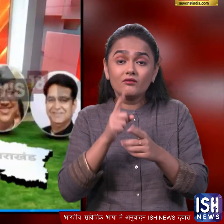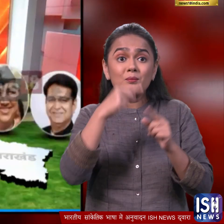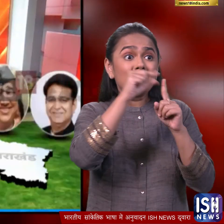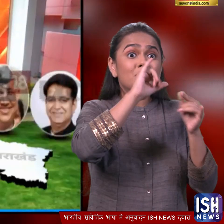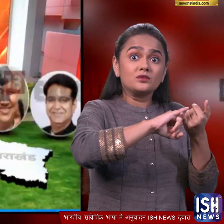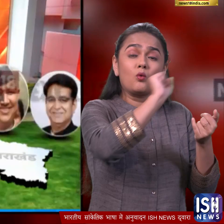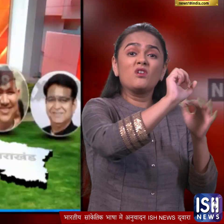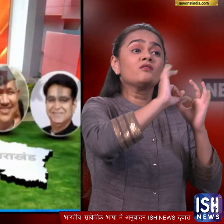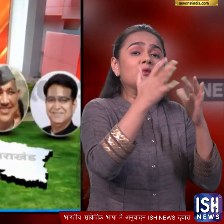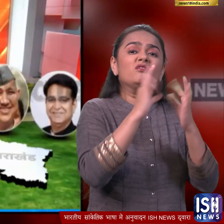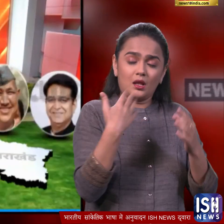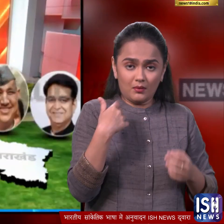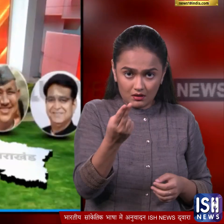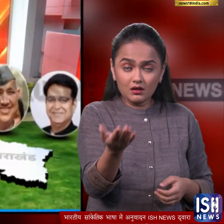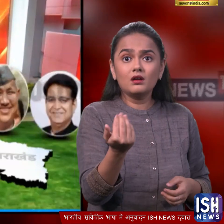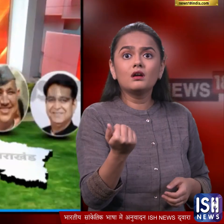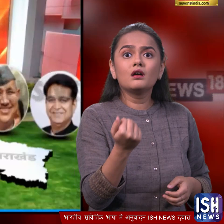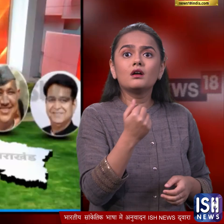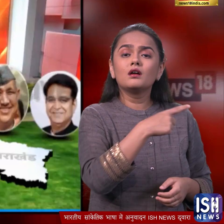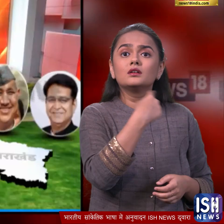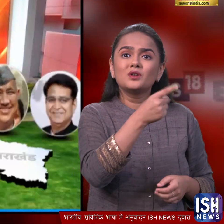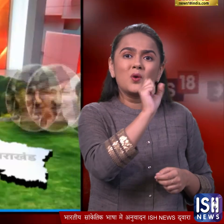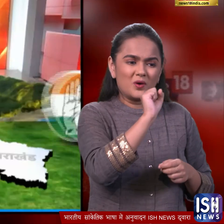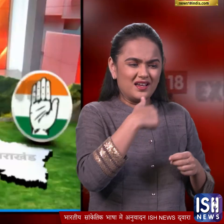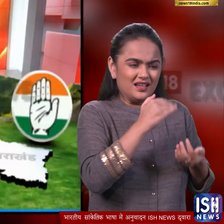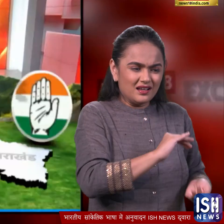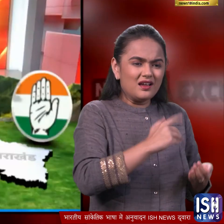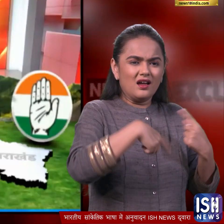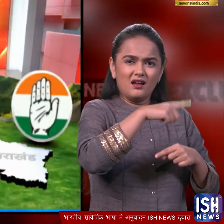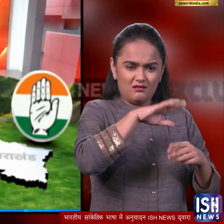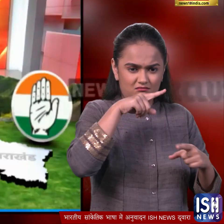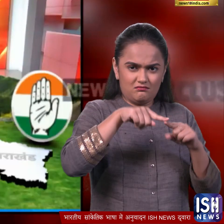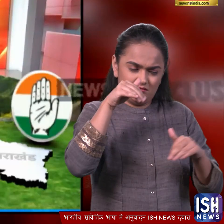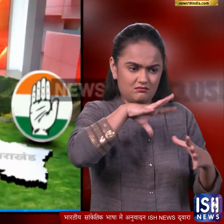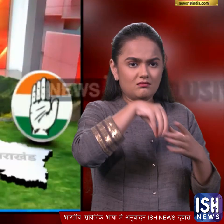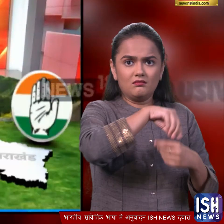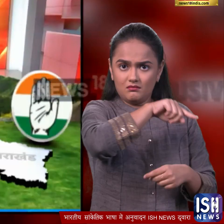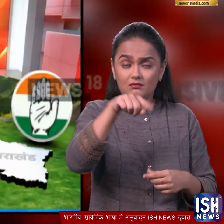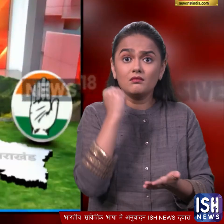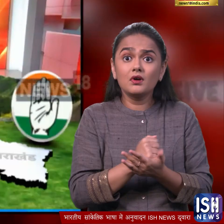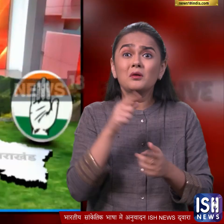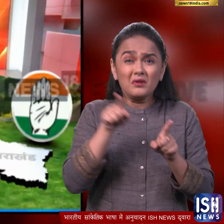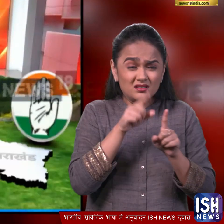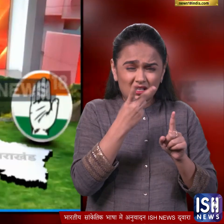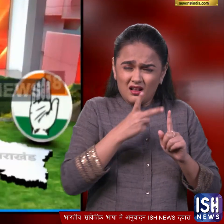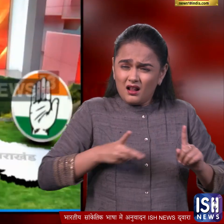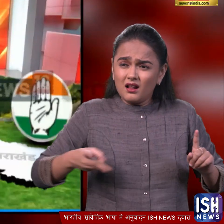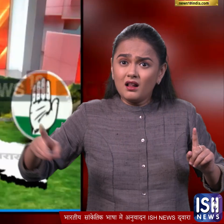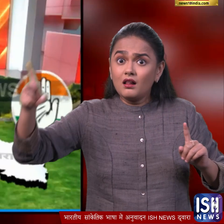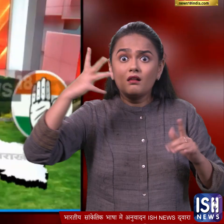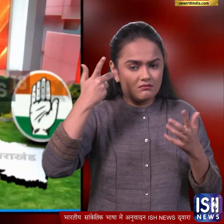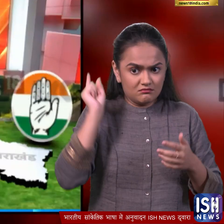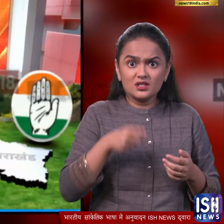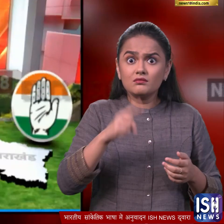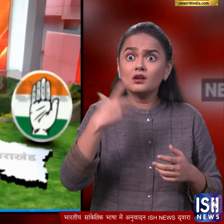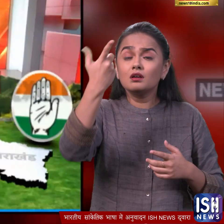रंजीत रावत और प्रीतम सिंह भी परिवार के लोगों के लिए टिकट मांग रहे हैं। ऐसे में कांग्रेस के कई नेताओं ने इस तरह की मांग को कार्यकर्ताओं